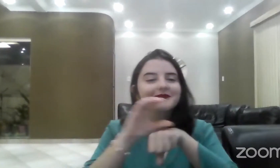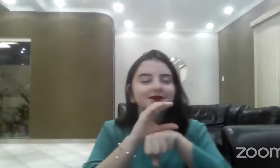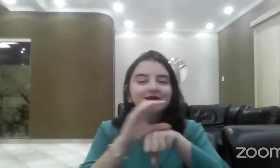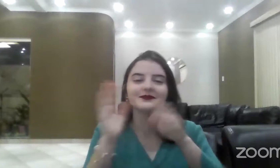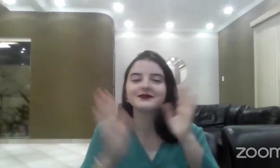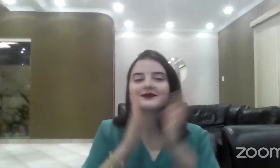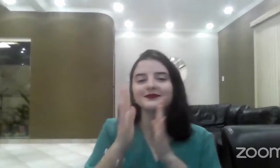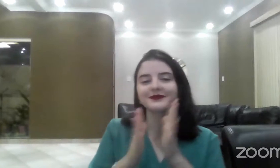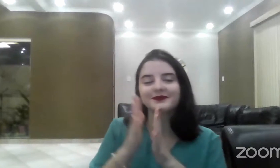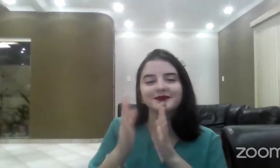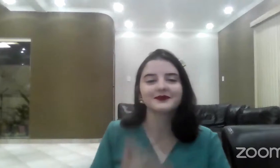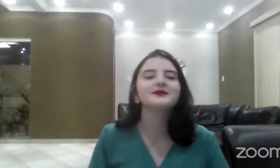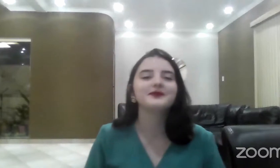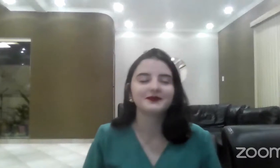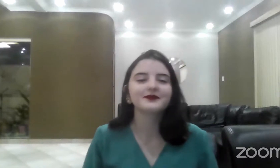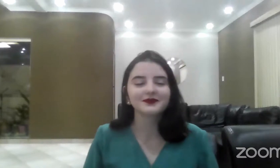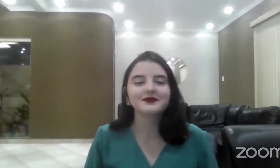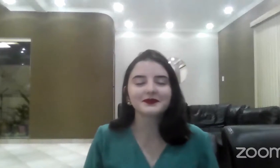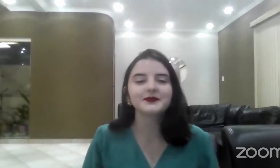É a minha formatura do curso de Libras.